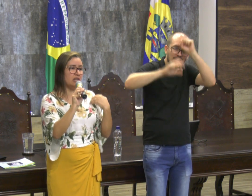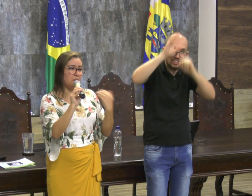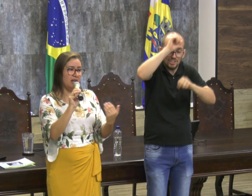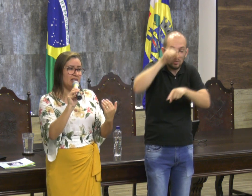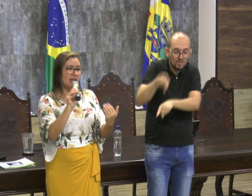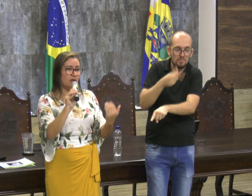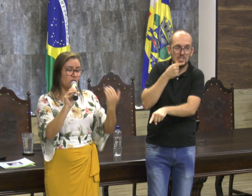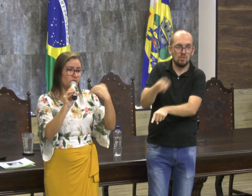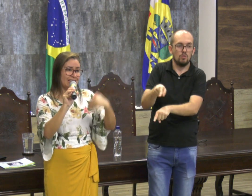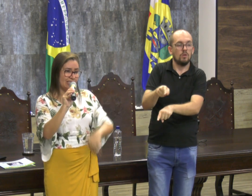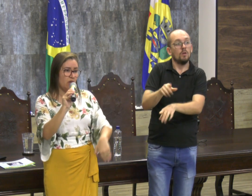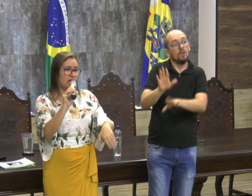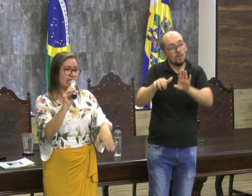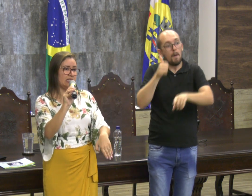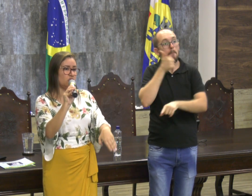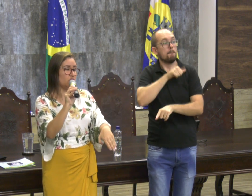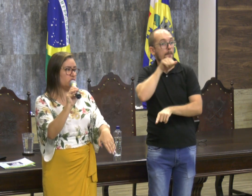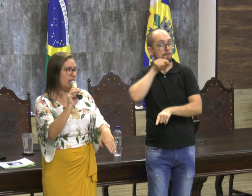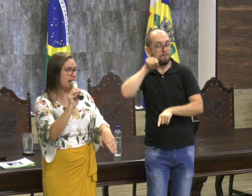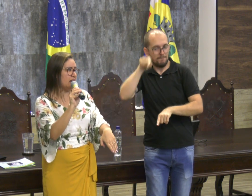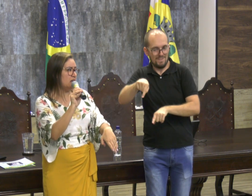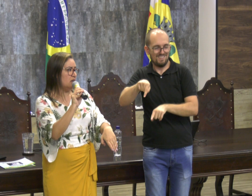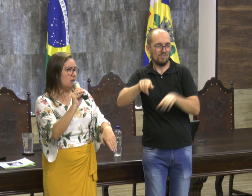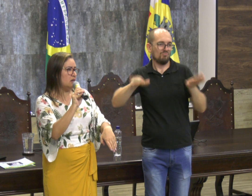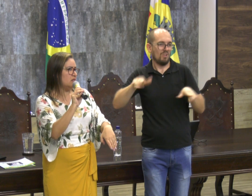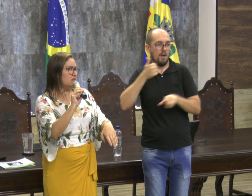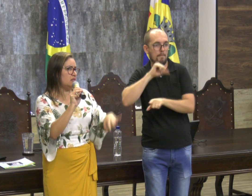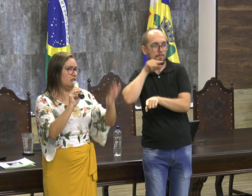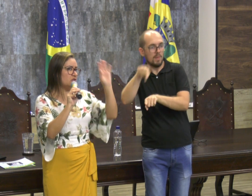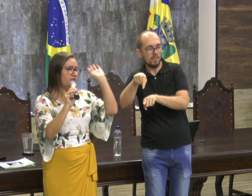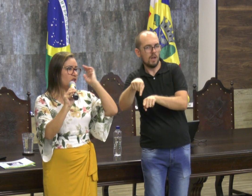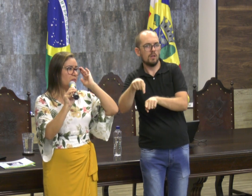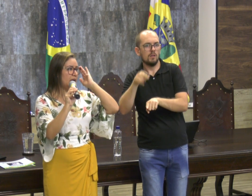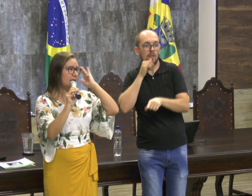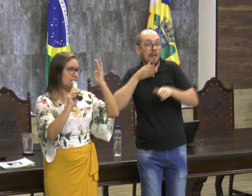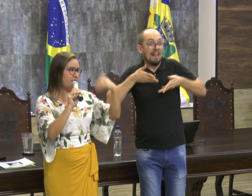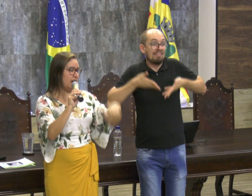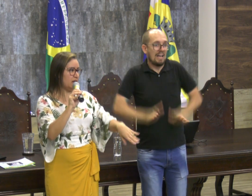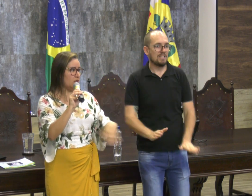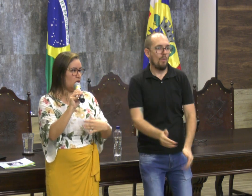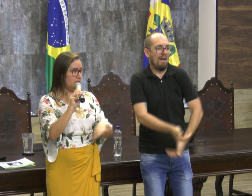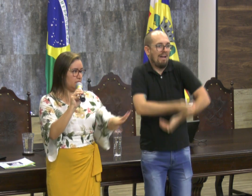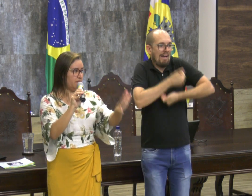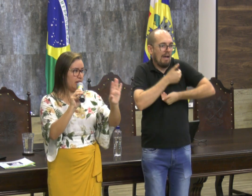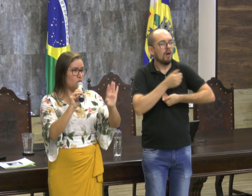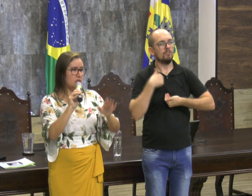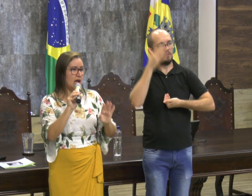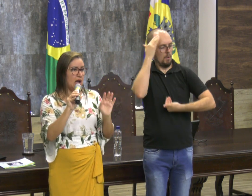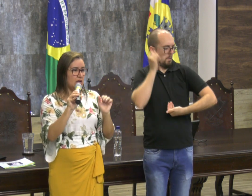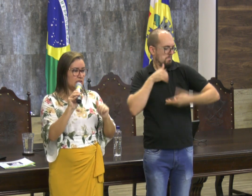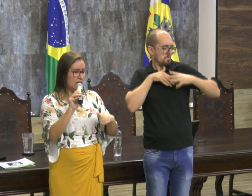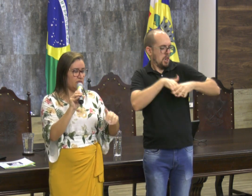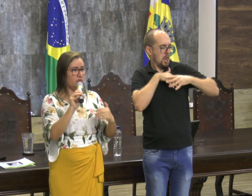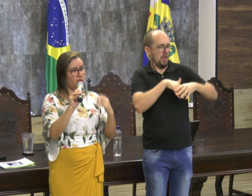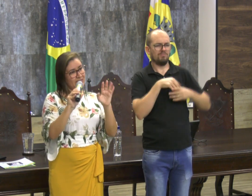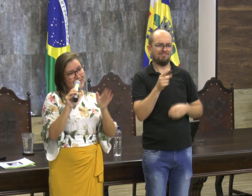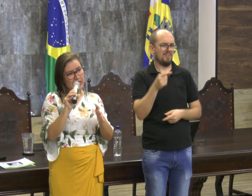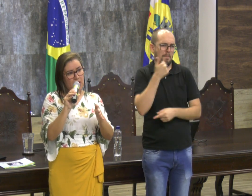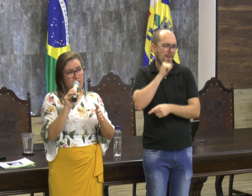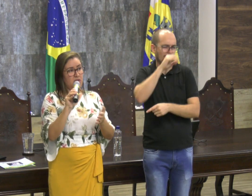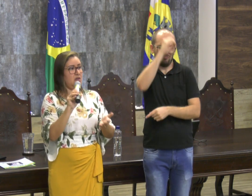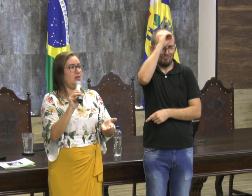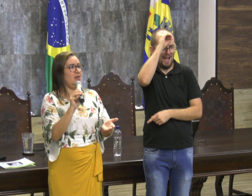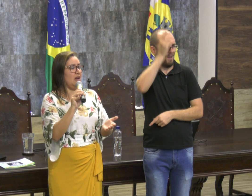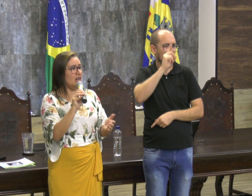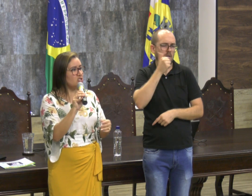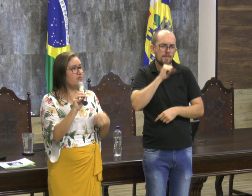acredito que a mãe dele, quando nasceu uma criança surdo-cega, Deus não falou para ela, você vai cuidar, tá? Você